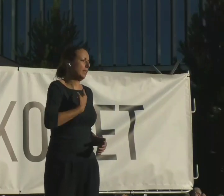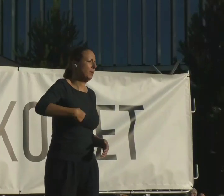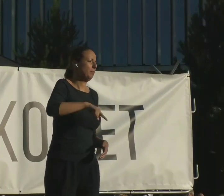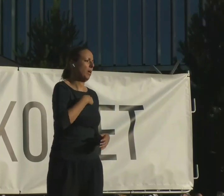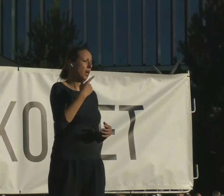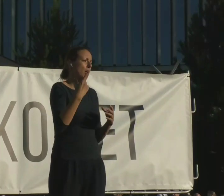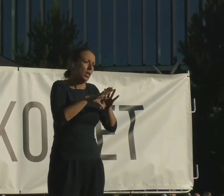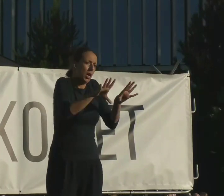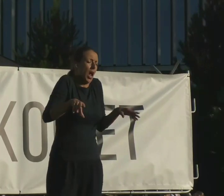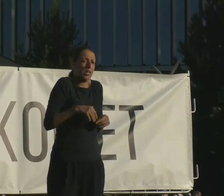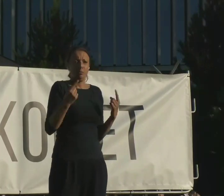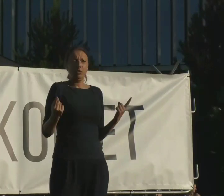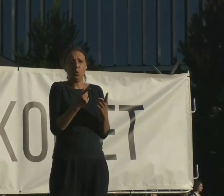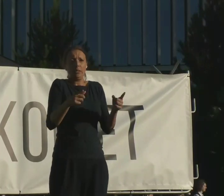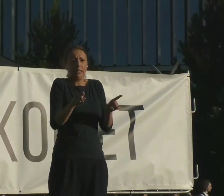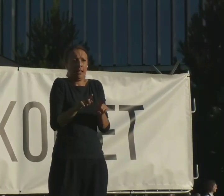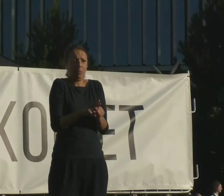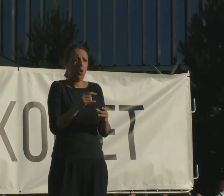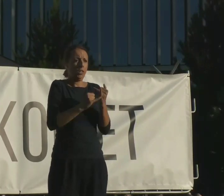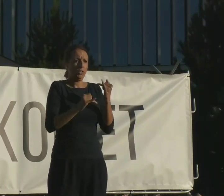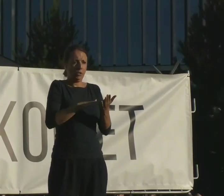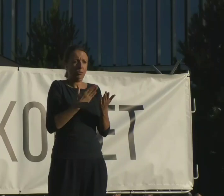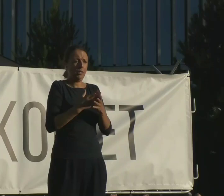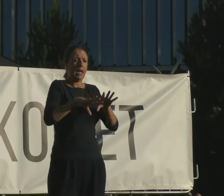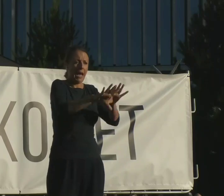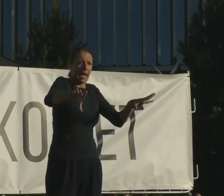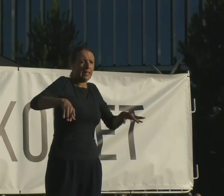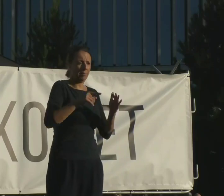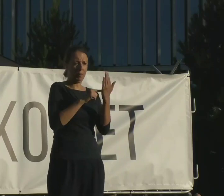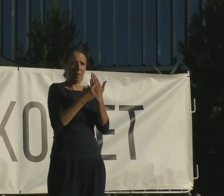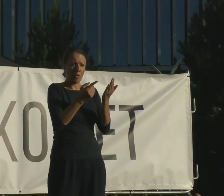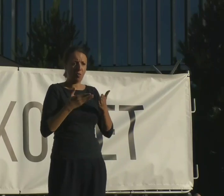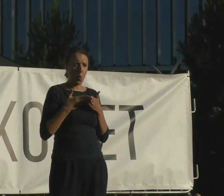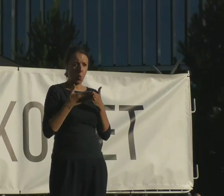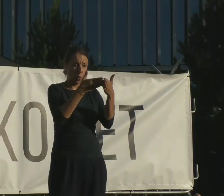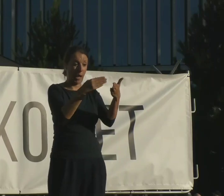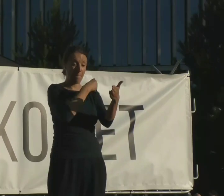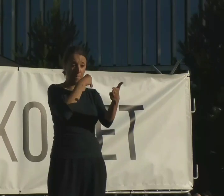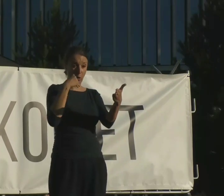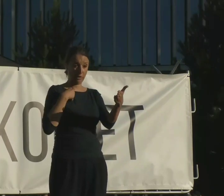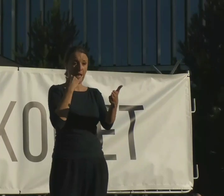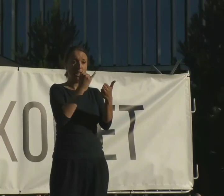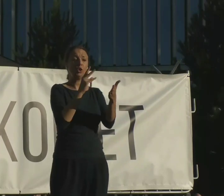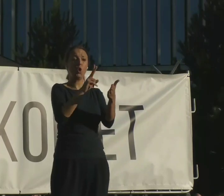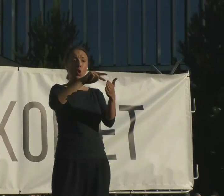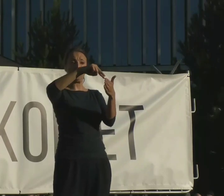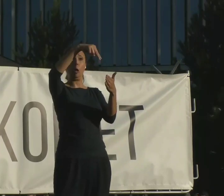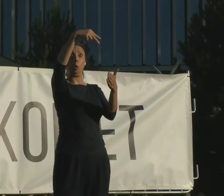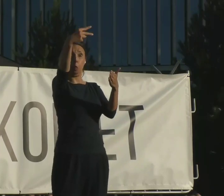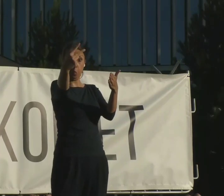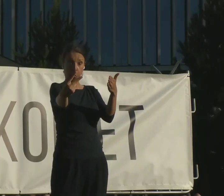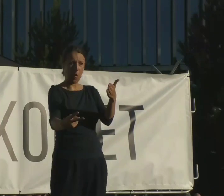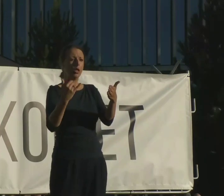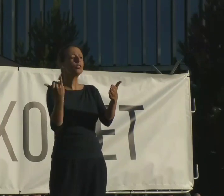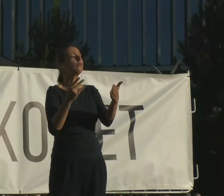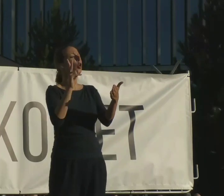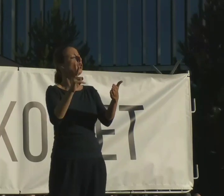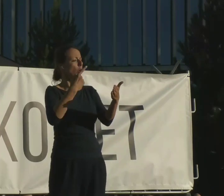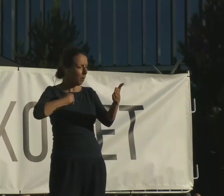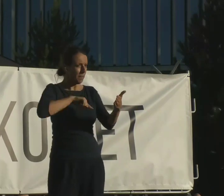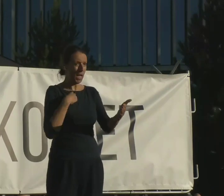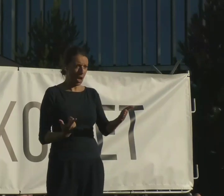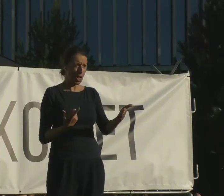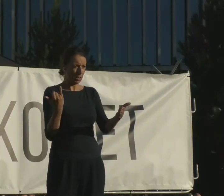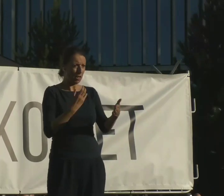Jeśli kogoś trzeba wyrzucić za burtę z naszej wspólnej łódeczki, jaką jest Polska, to zawsze jesteśmy my. To zawsze po nas